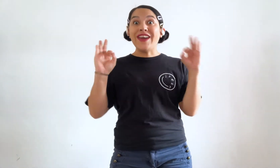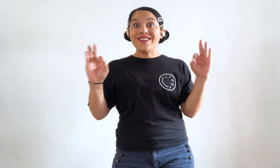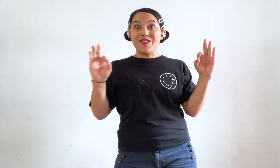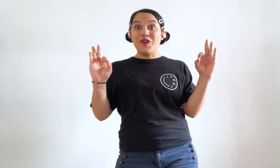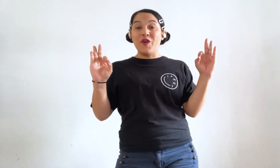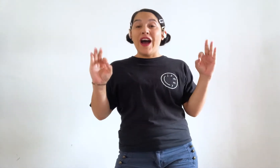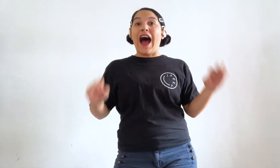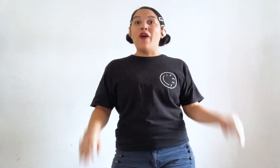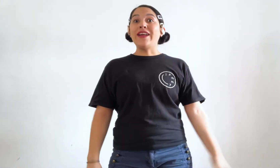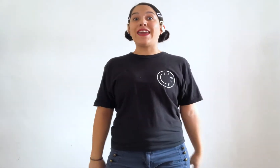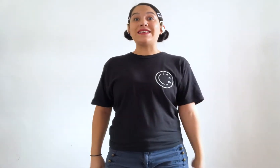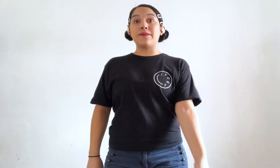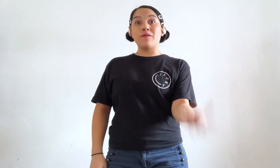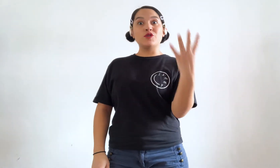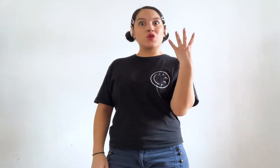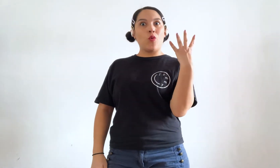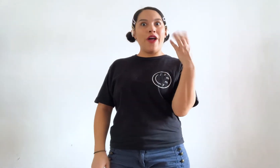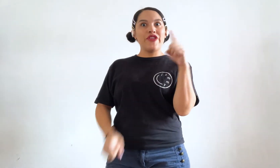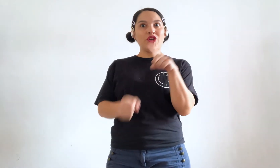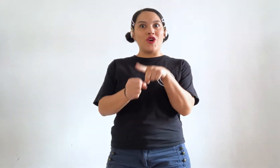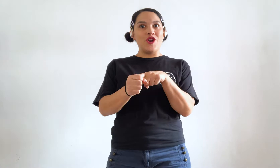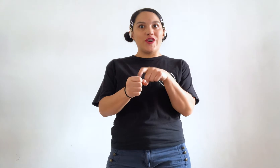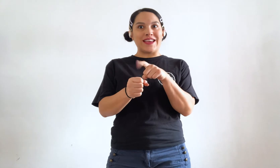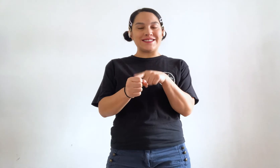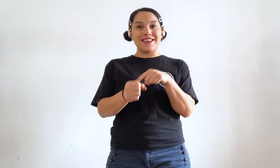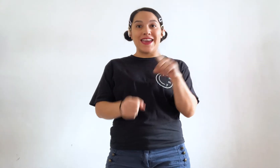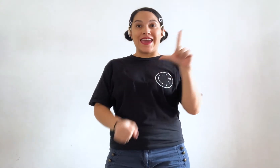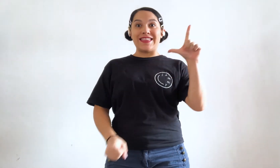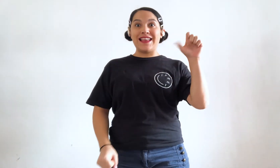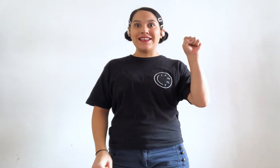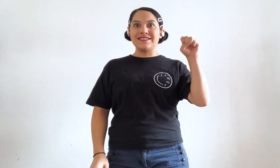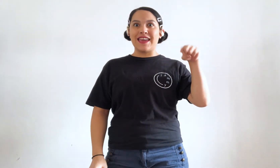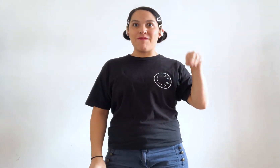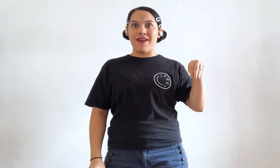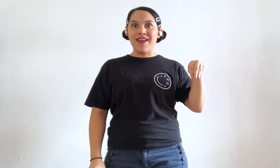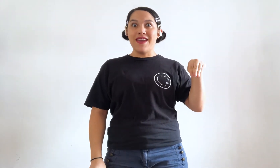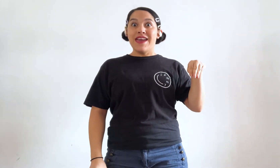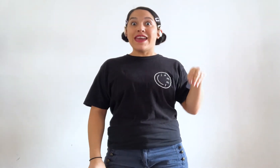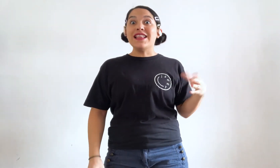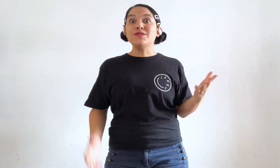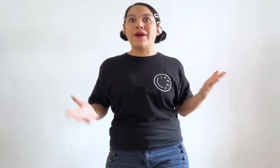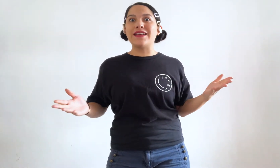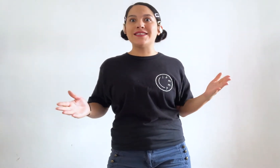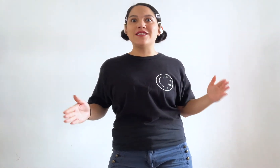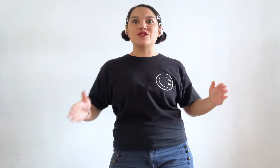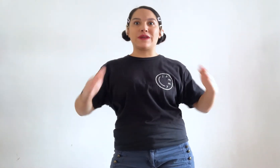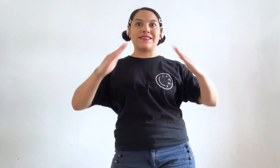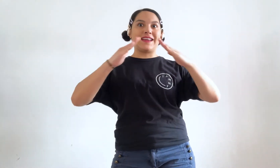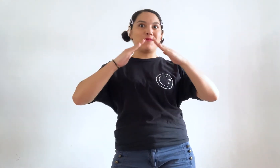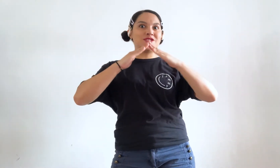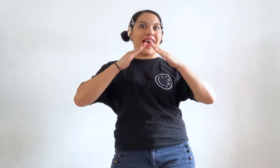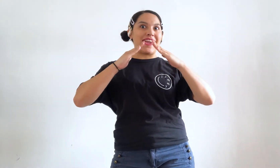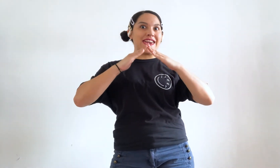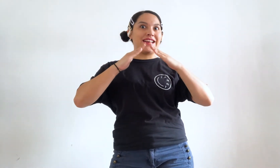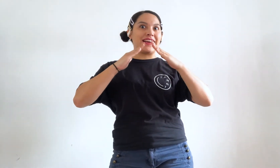¡Perfecto! Ahora que ya sabemos 4 colores en LSM, ¿qué les parece si los practicamos ahí en